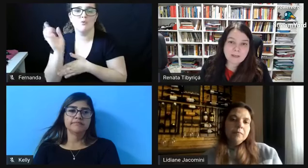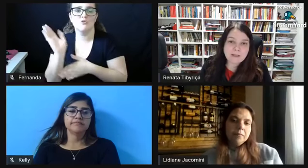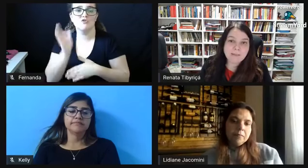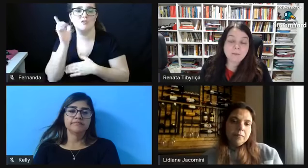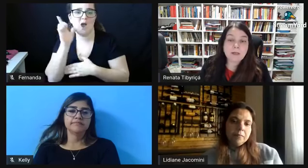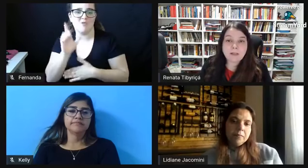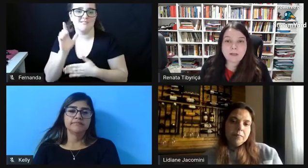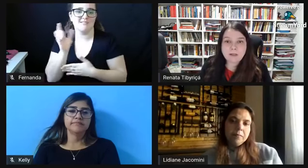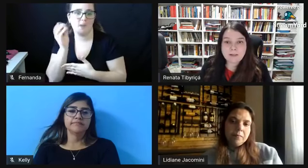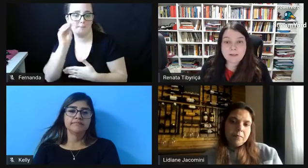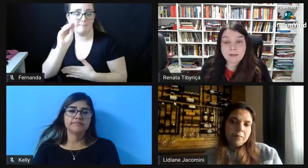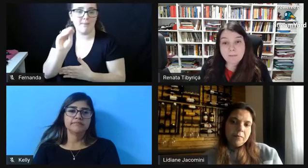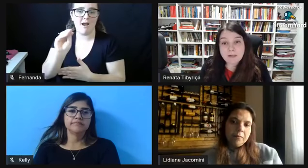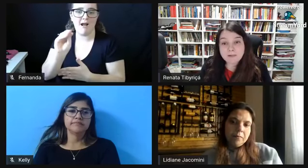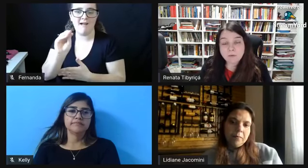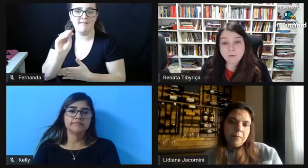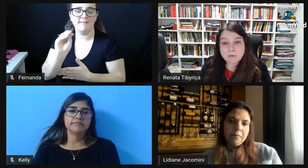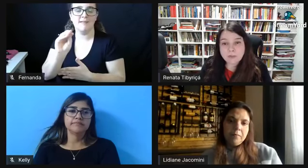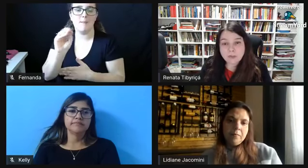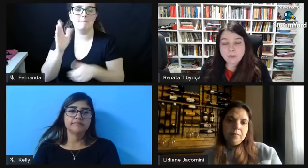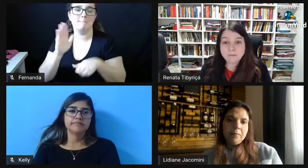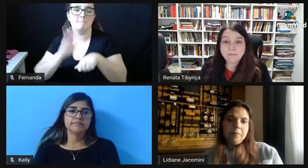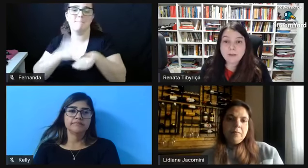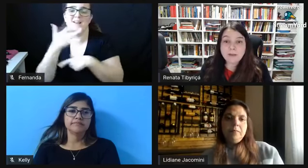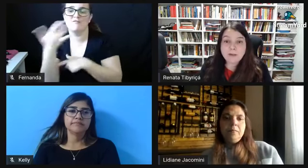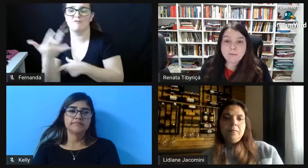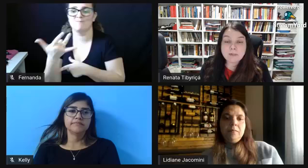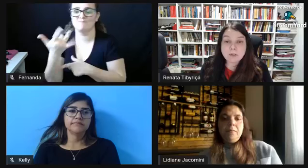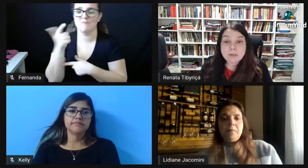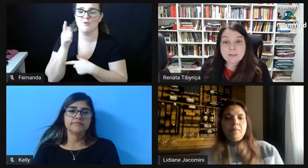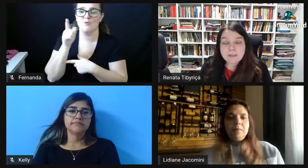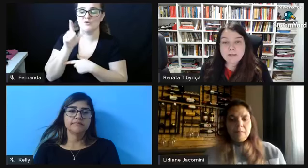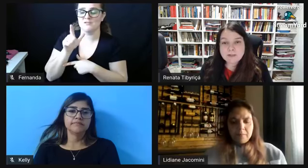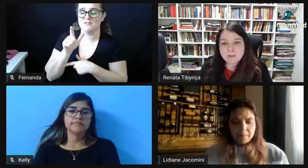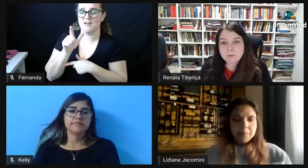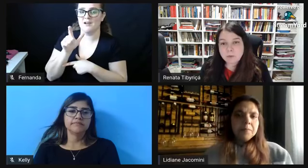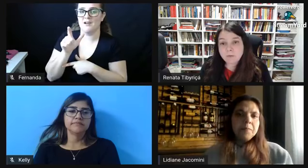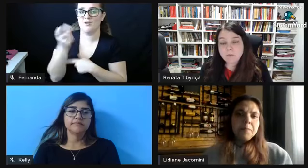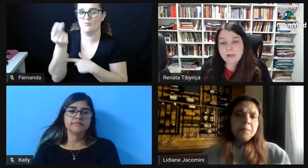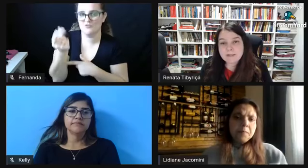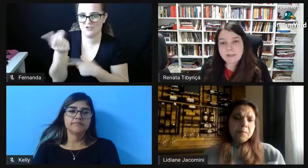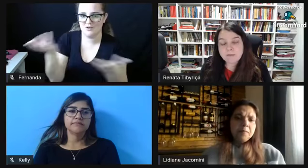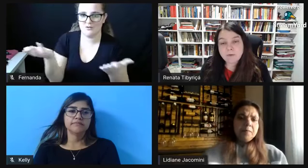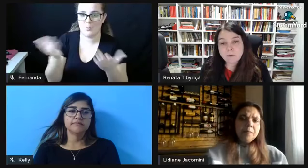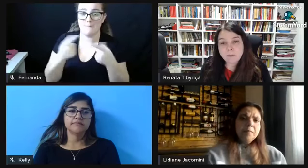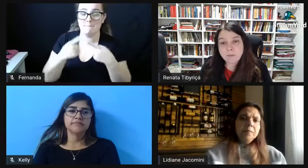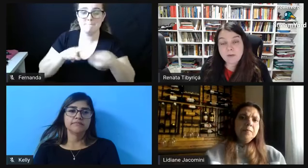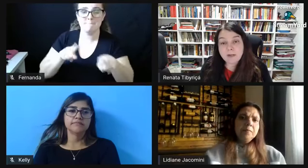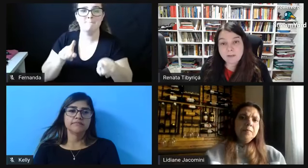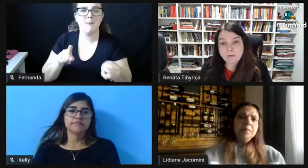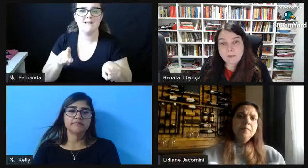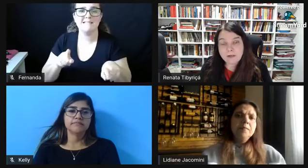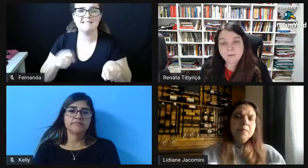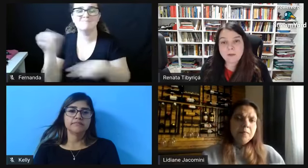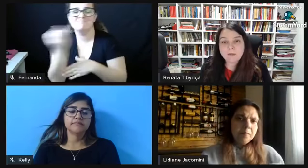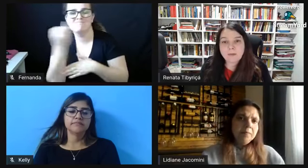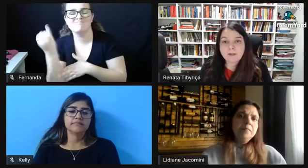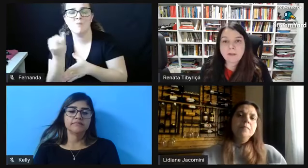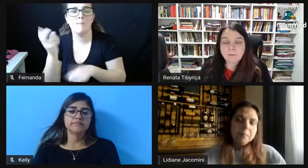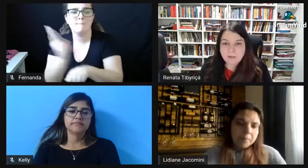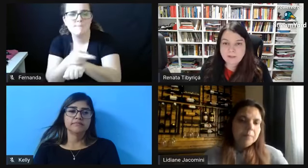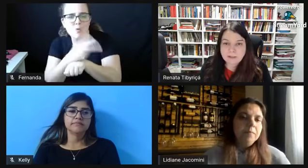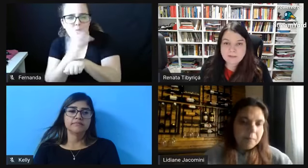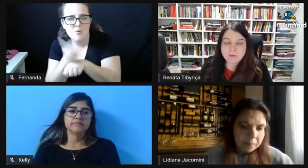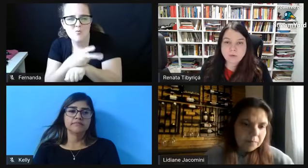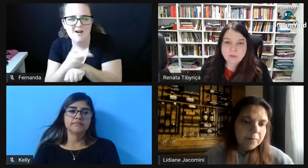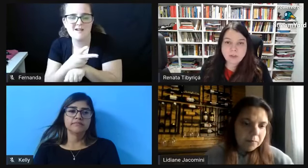daí passaria por ali, e aí ela acabaria sendo concedida. Mas eu acho que seria interessante se a pessoa procurasse a Defensoria Pública da União, para